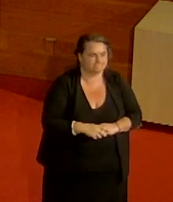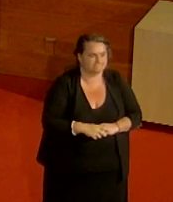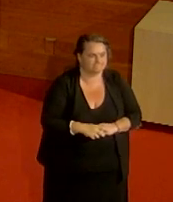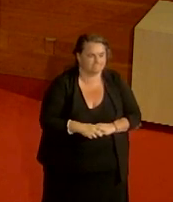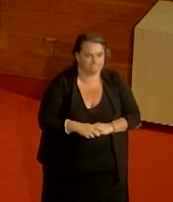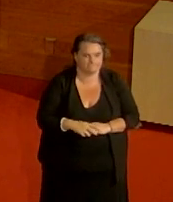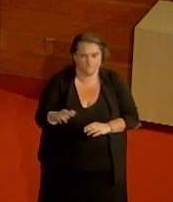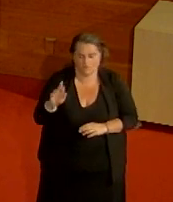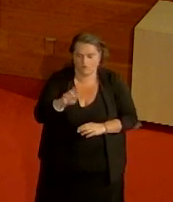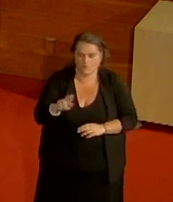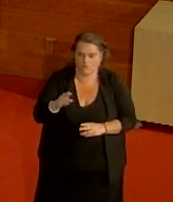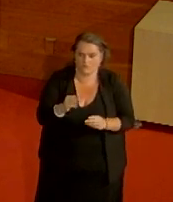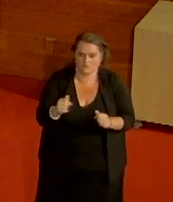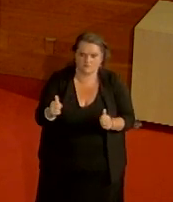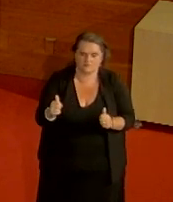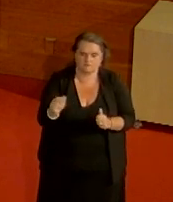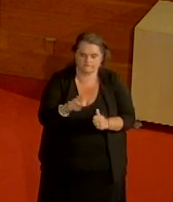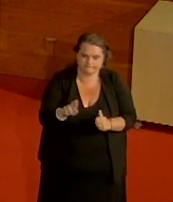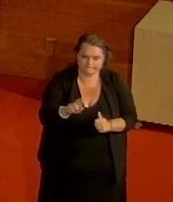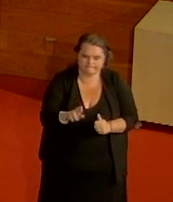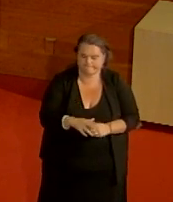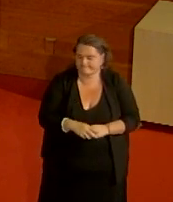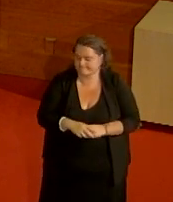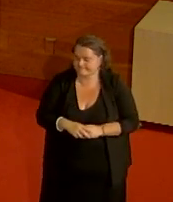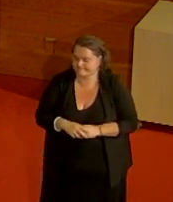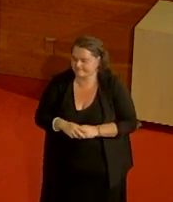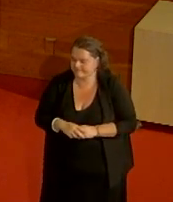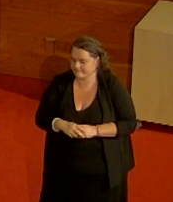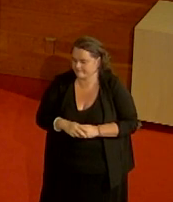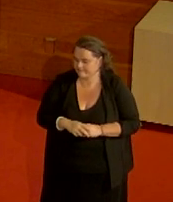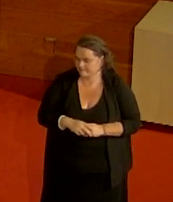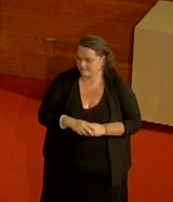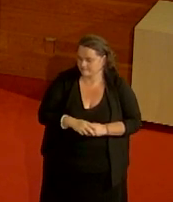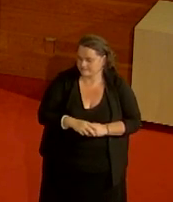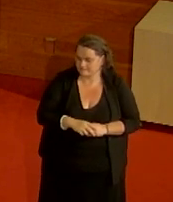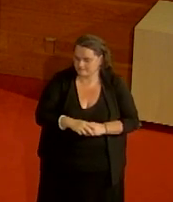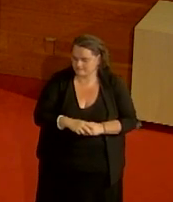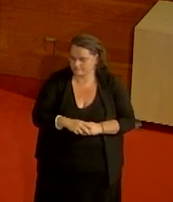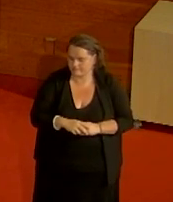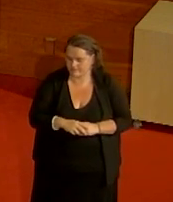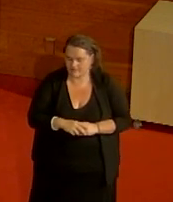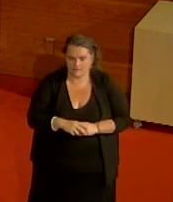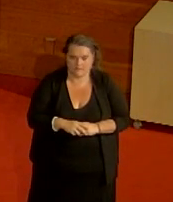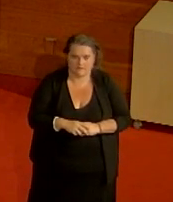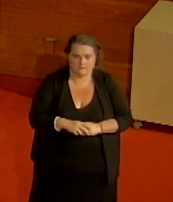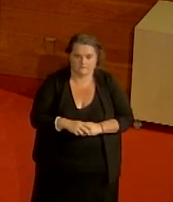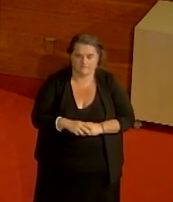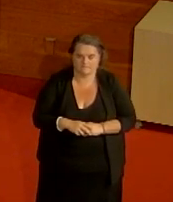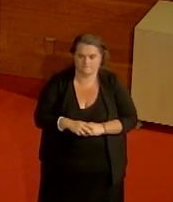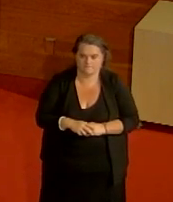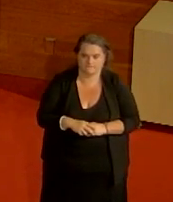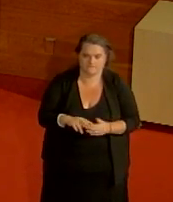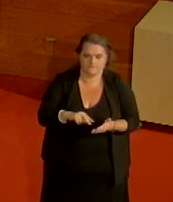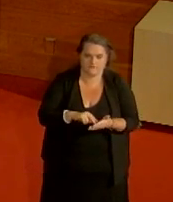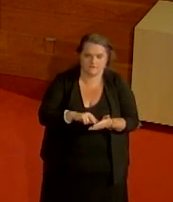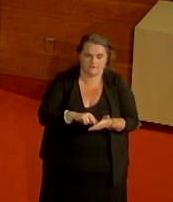el bucle invisible tendría que ver con Cómo esas eh formas predominantes en el en